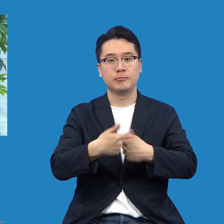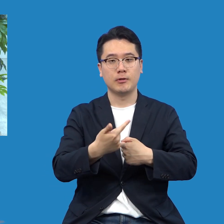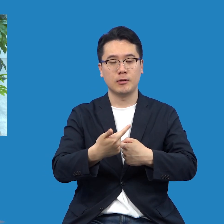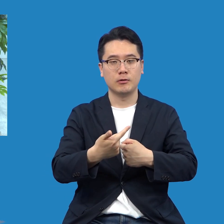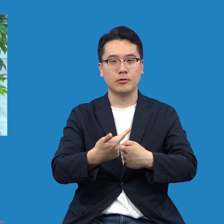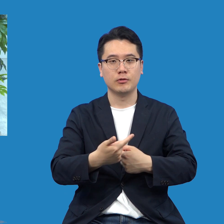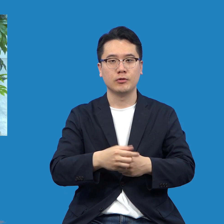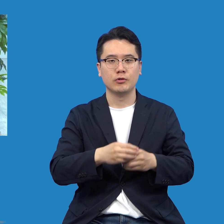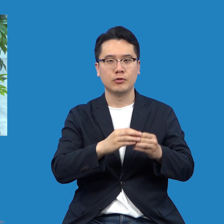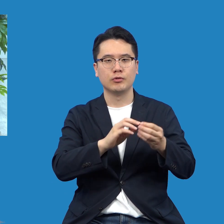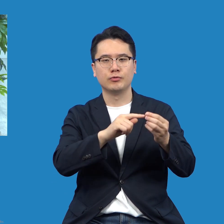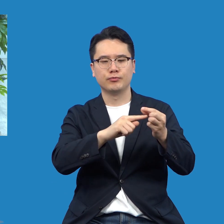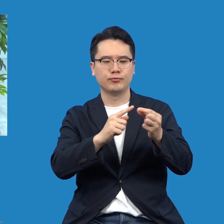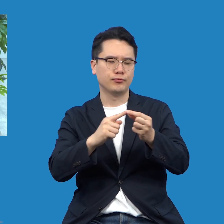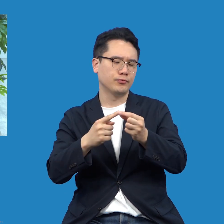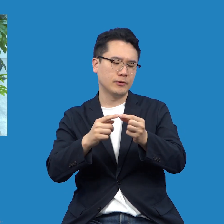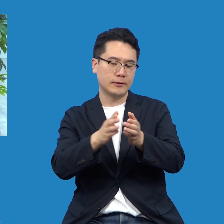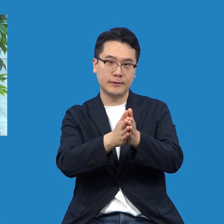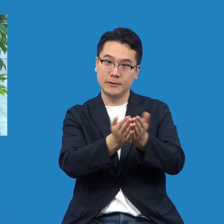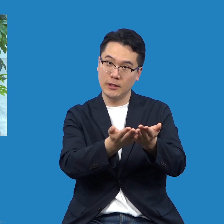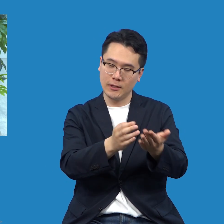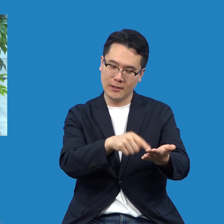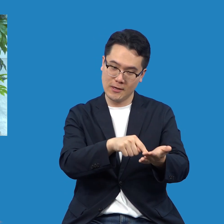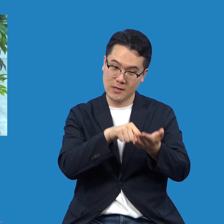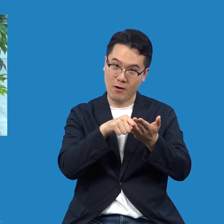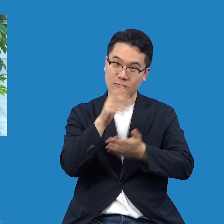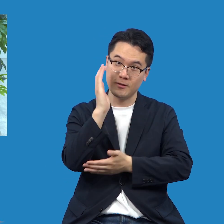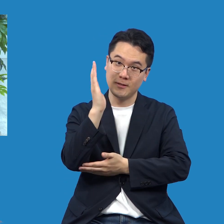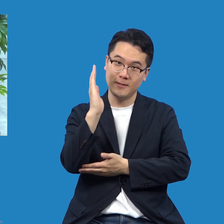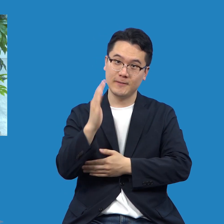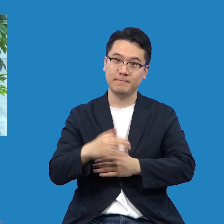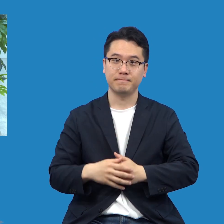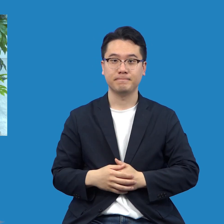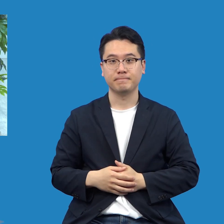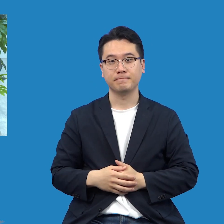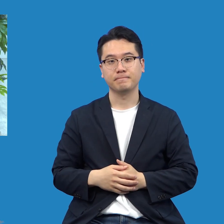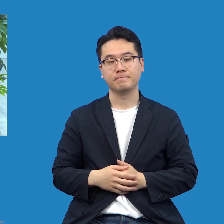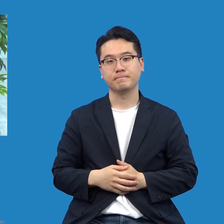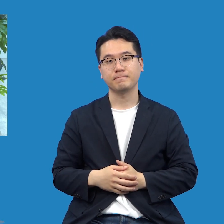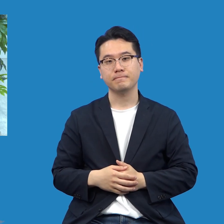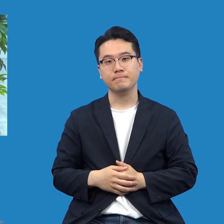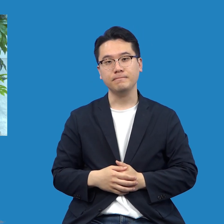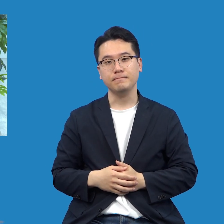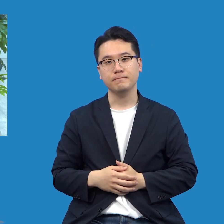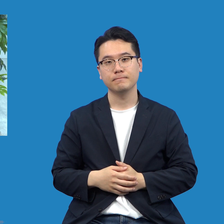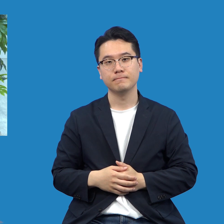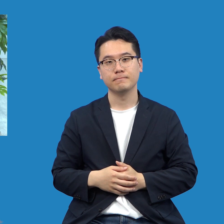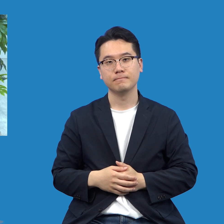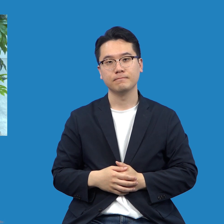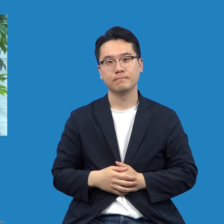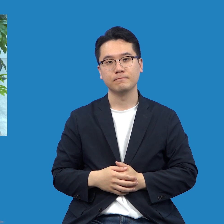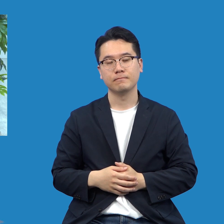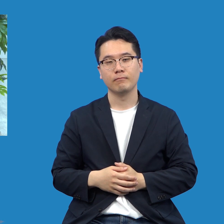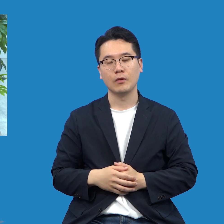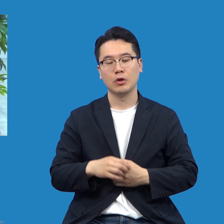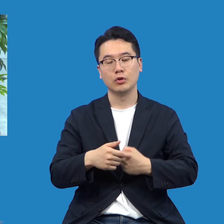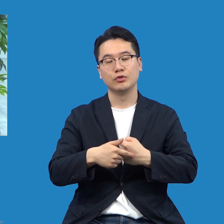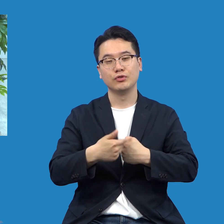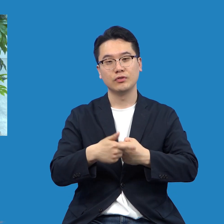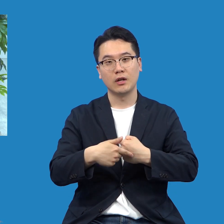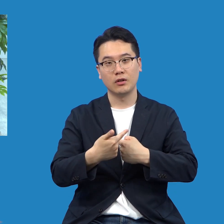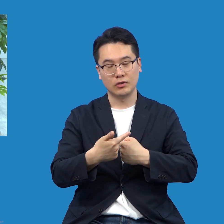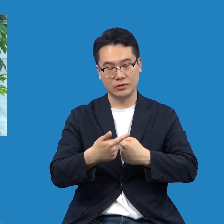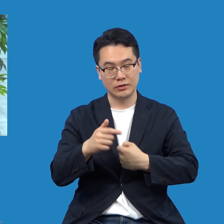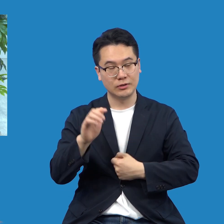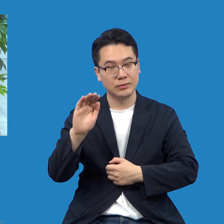국어책에 나오는 얘기예요. 그 얘기는 초등학교 6학년쯤 되면